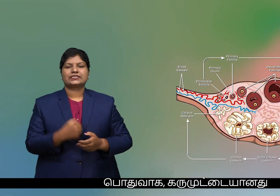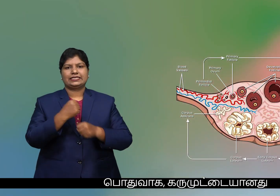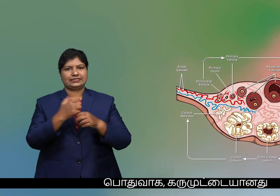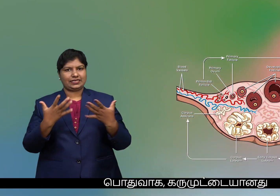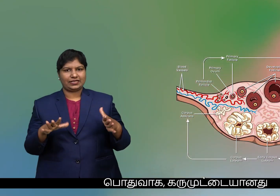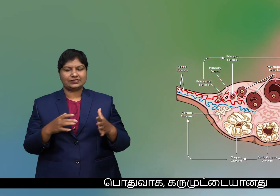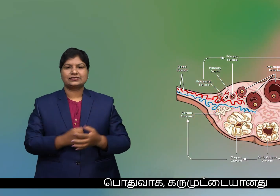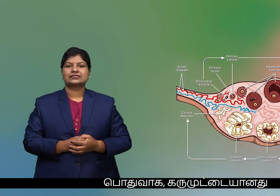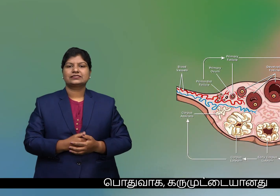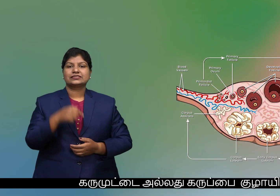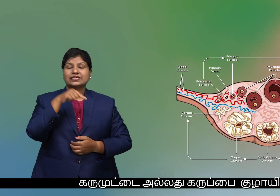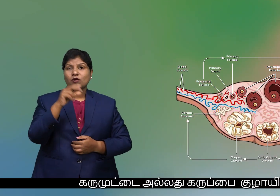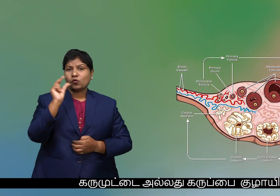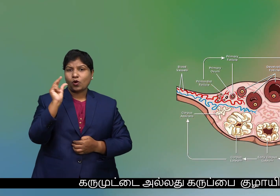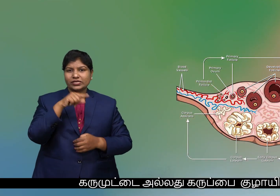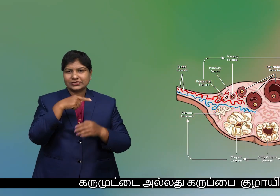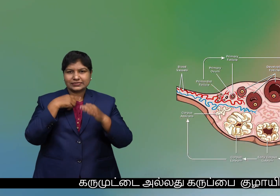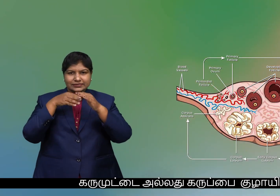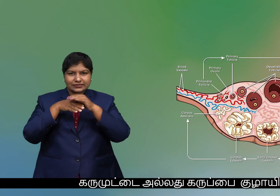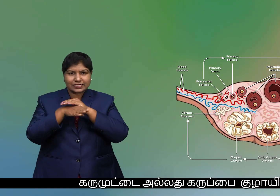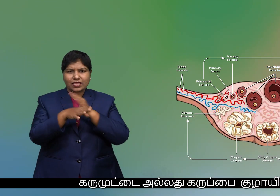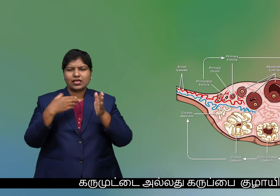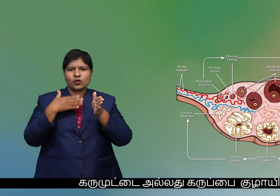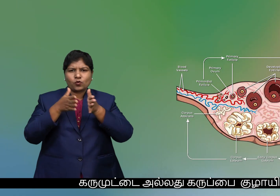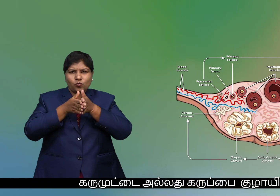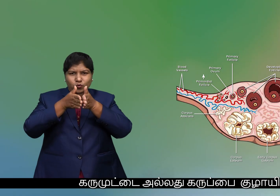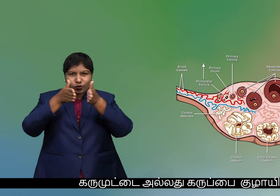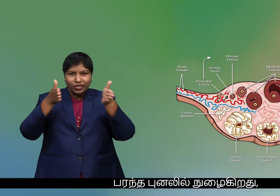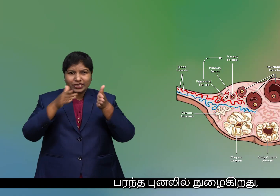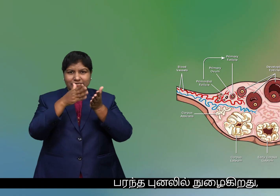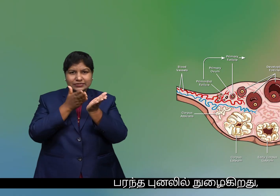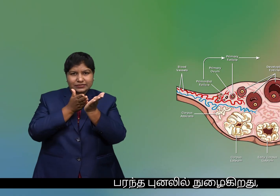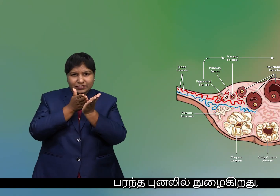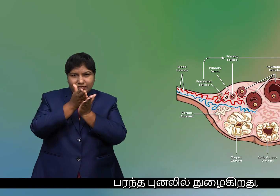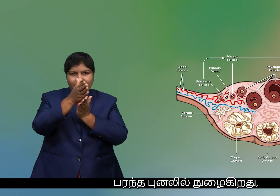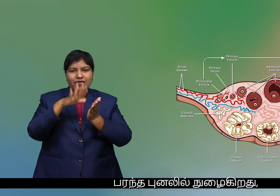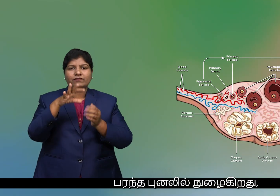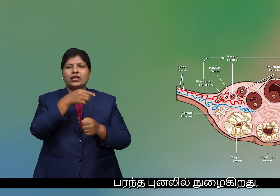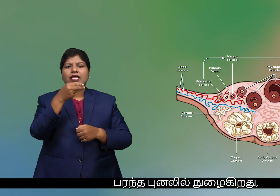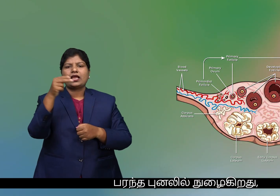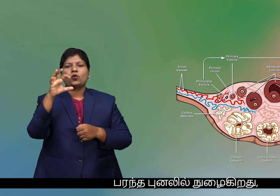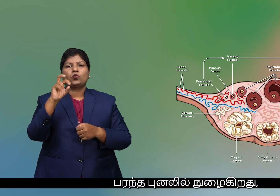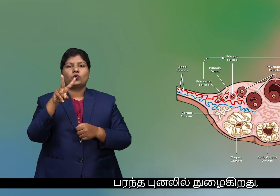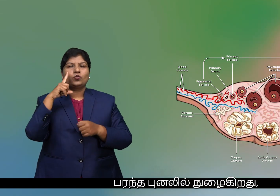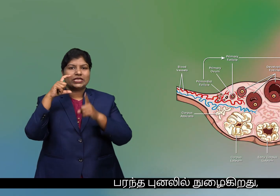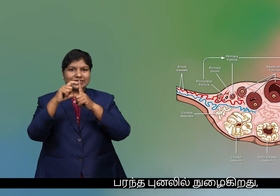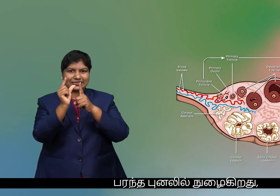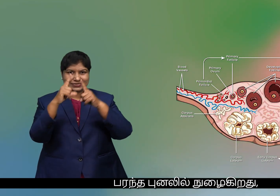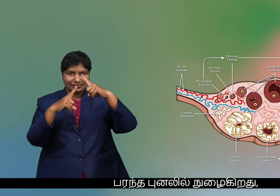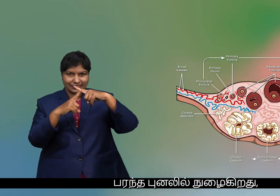பொதுவாக கருமுட்டையானது கருமுட்டை அல்லது கருப்பை குழாயின் பரந்த புனலில் நுழைகிறது.